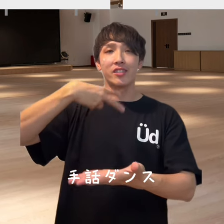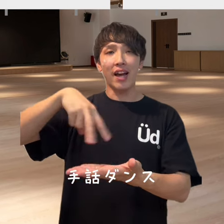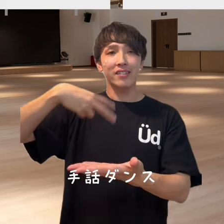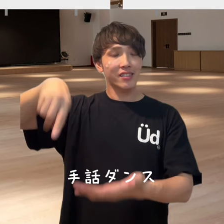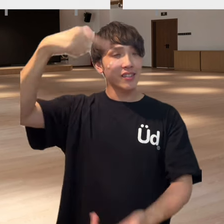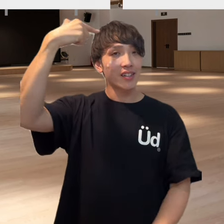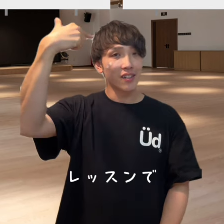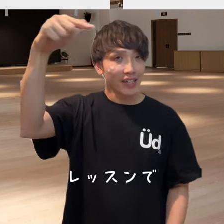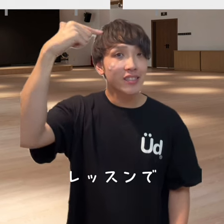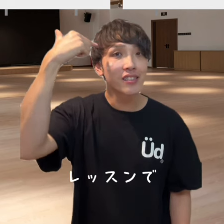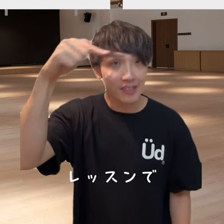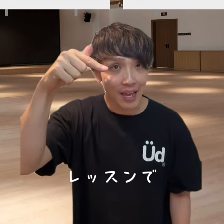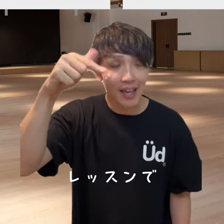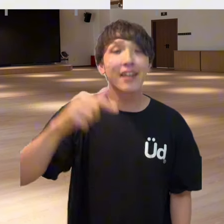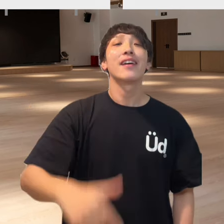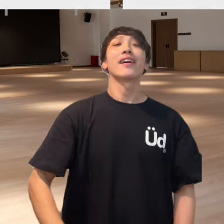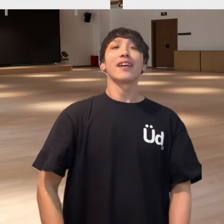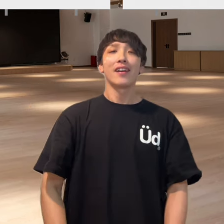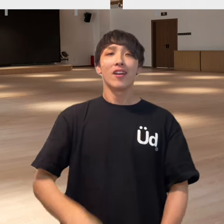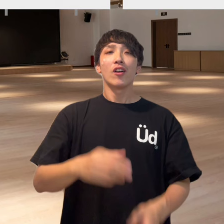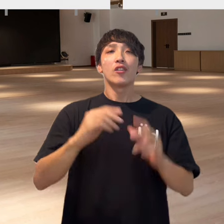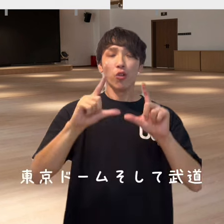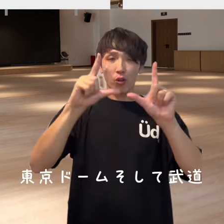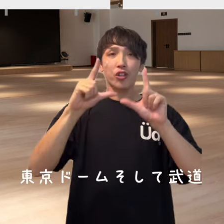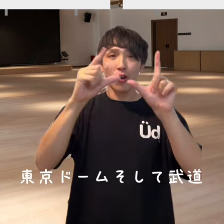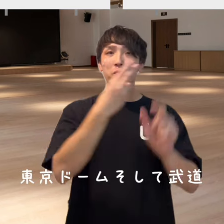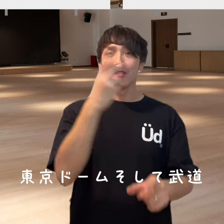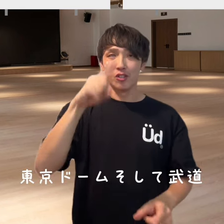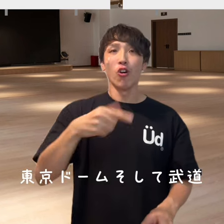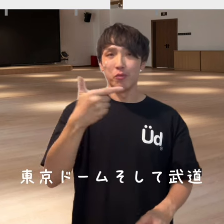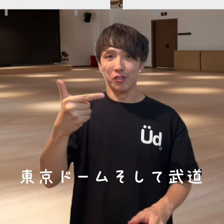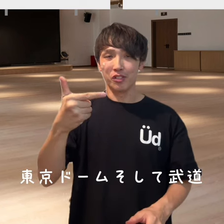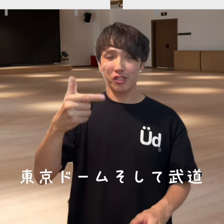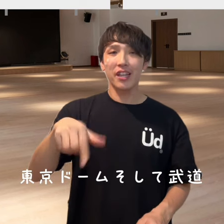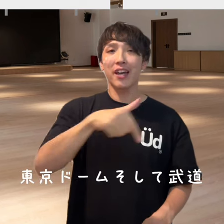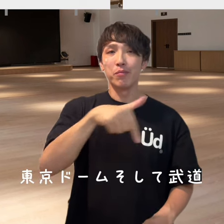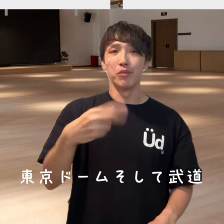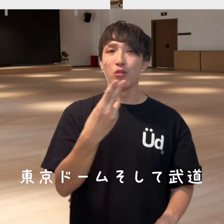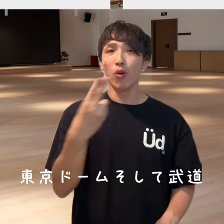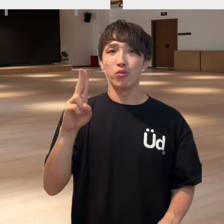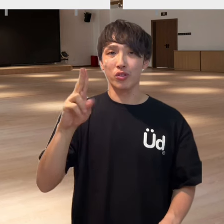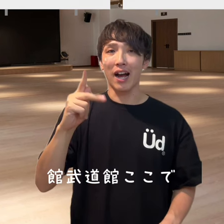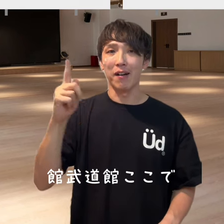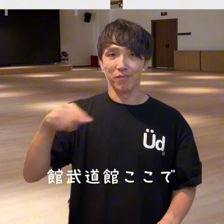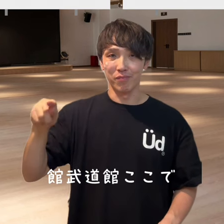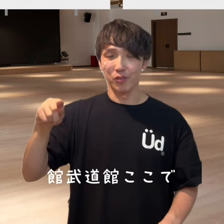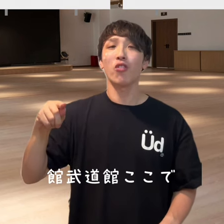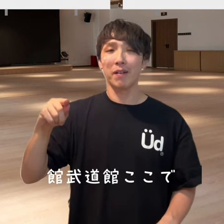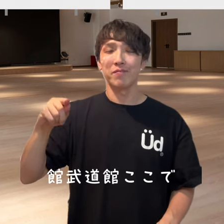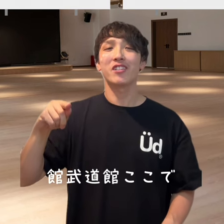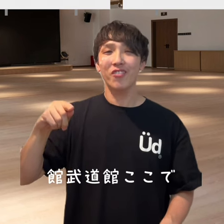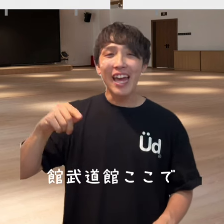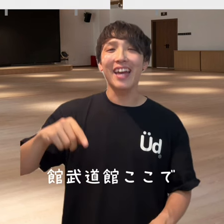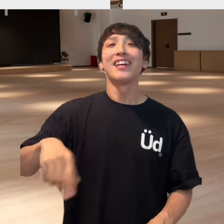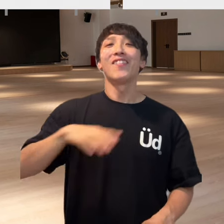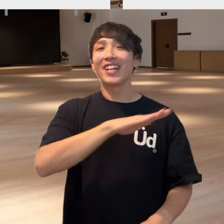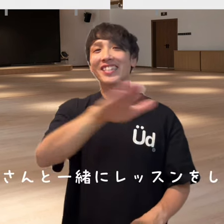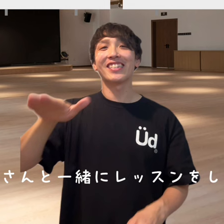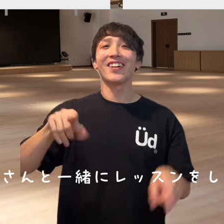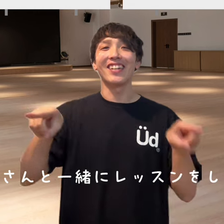ンスレッスンで東京ドーム、そして武道館、ここで皆さんと一緒